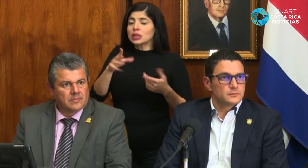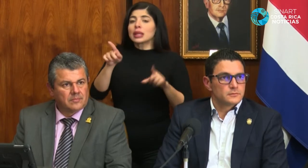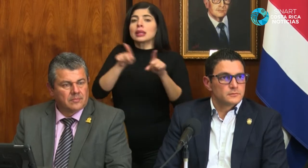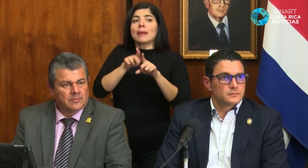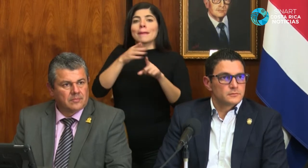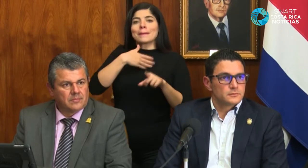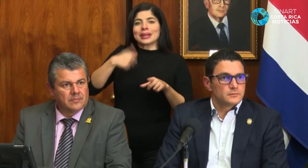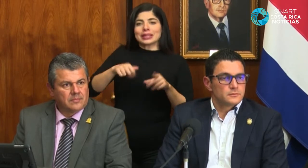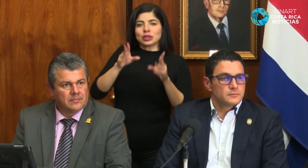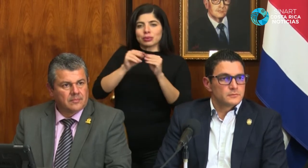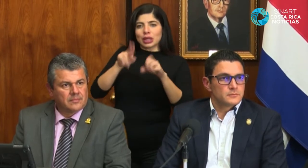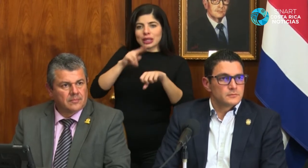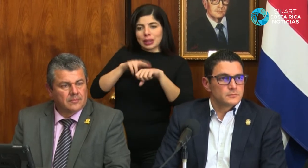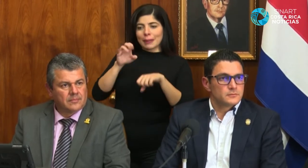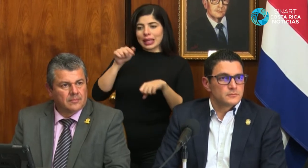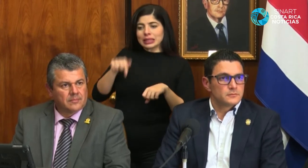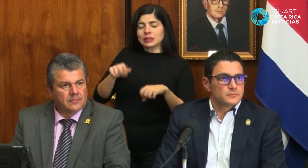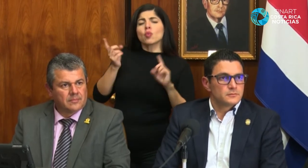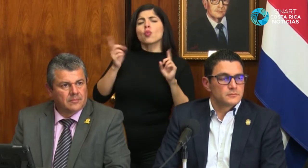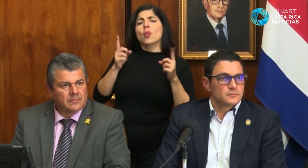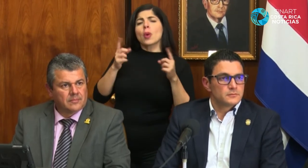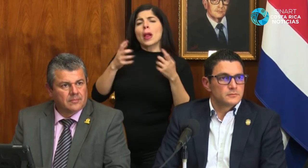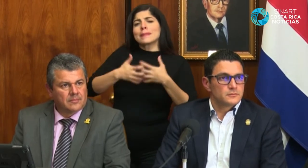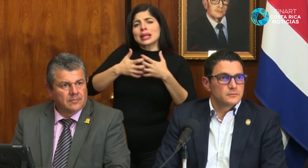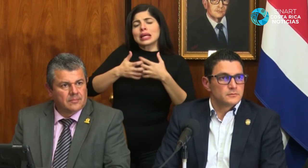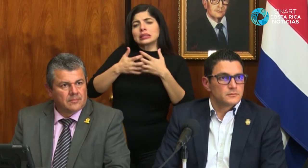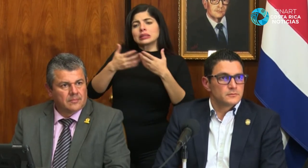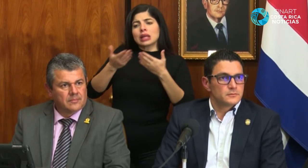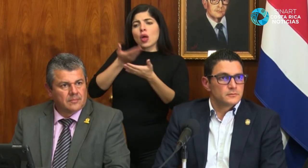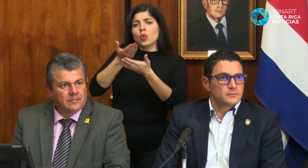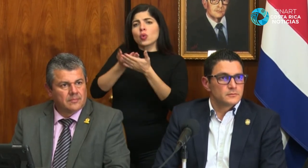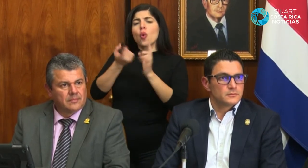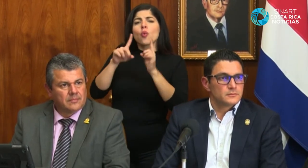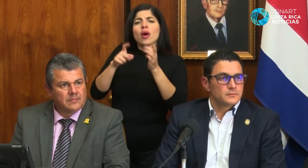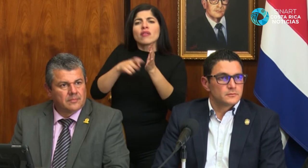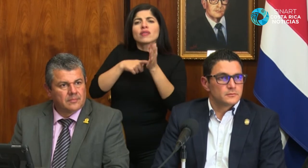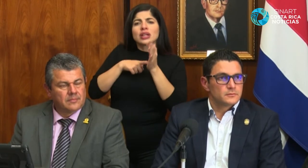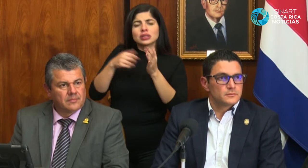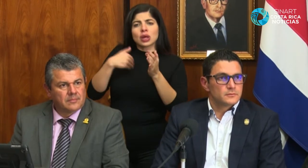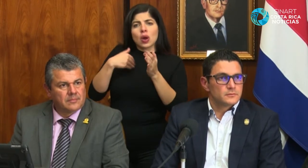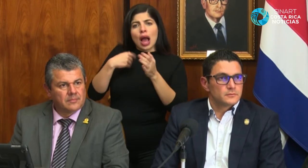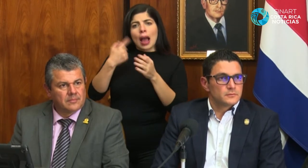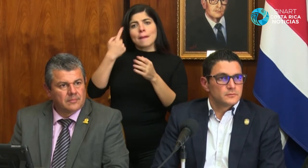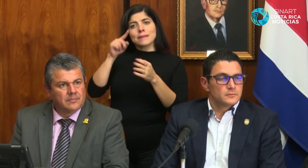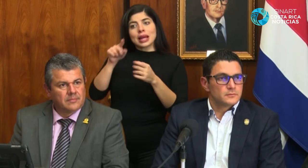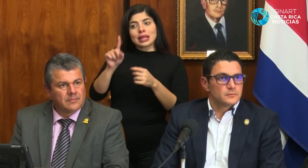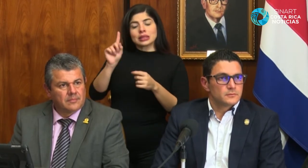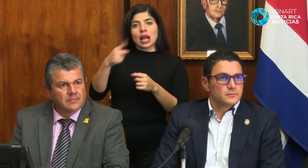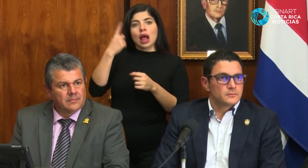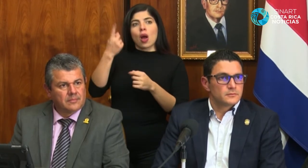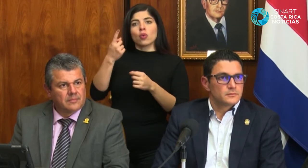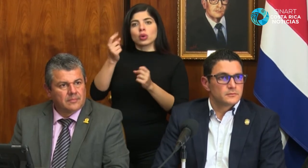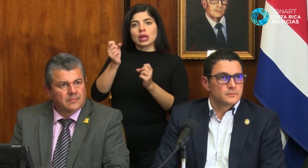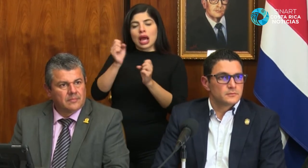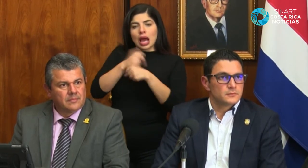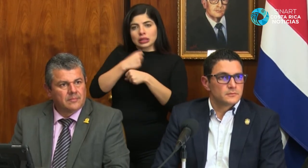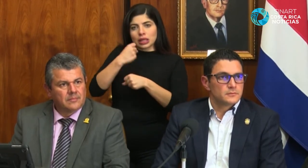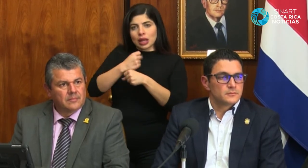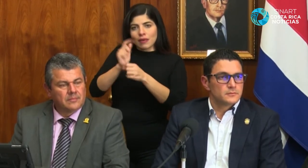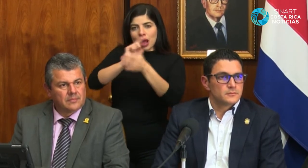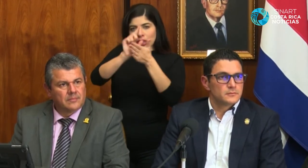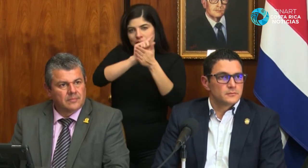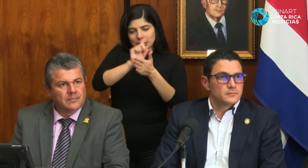la Comisión Nacional de Iglesias, cuál sería la empresa adjudicada y qué es lo que se está cumpliendo para ser la única y realizar la de